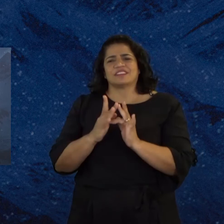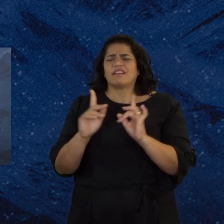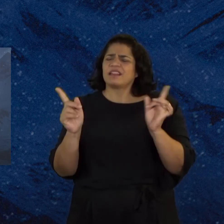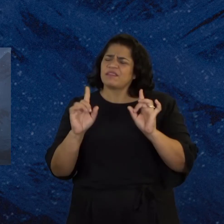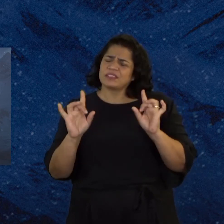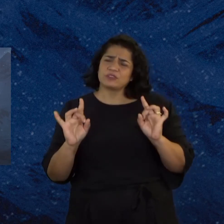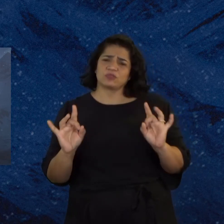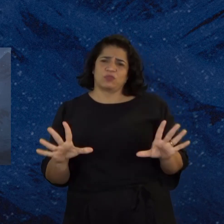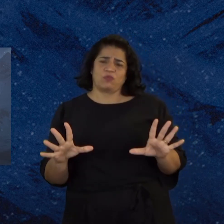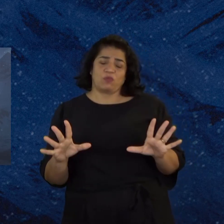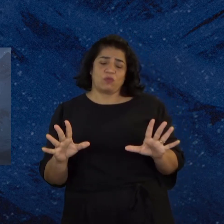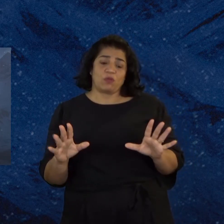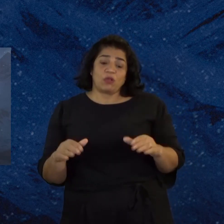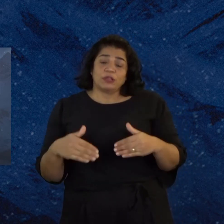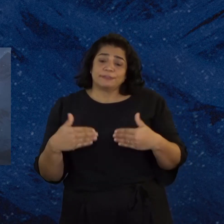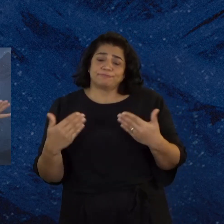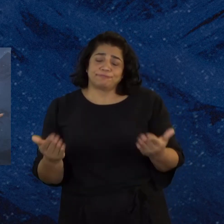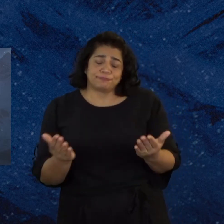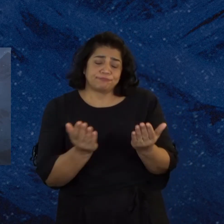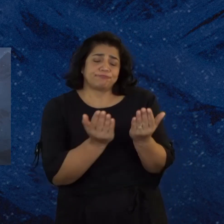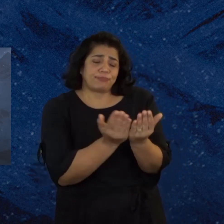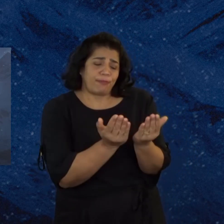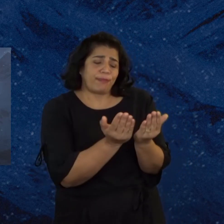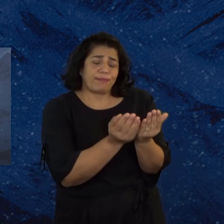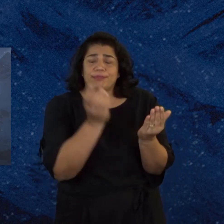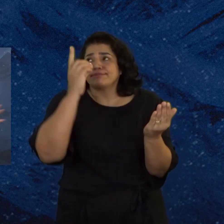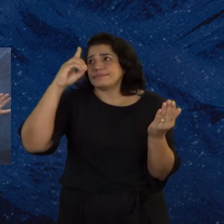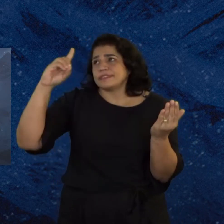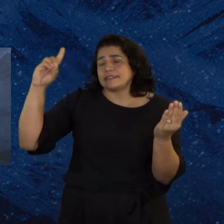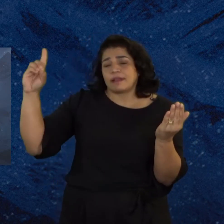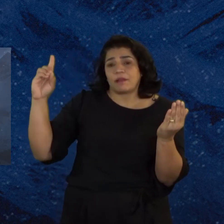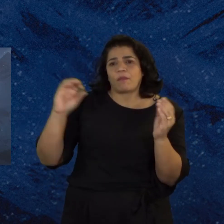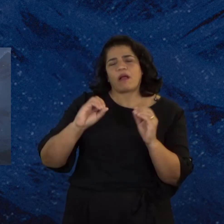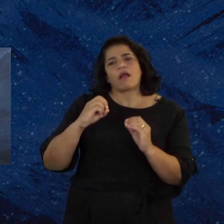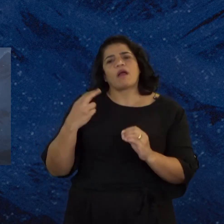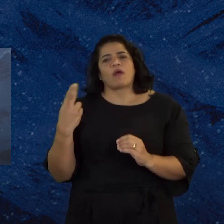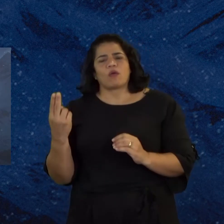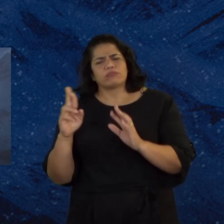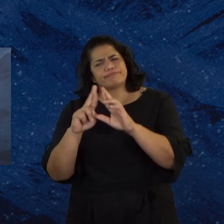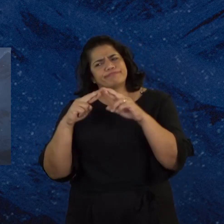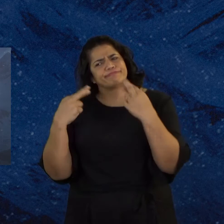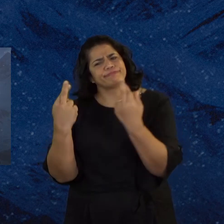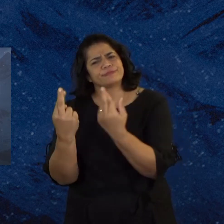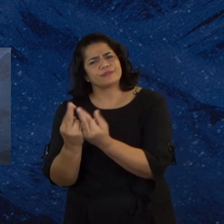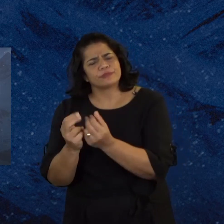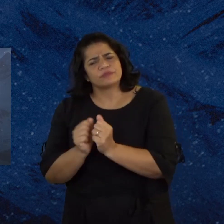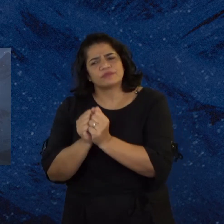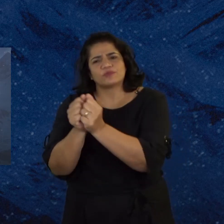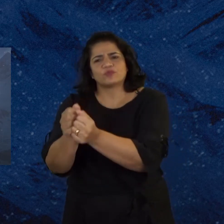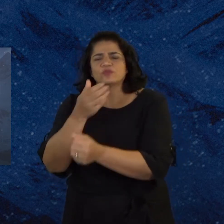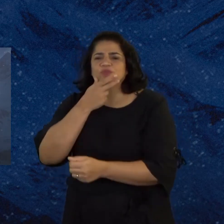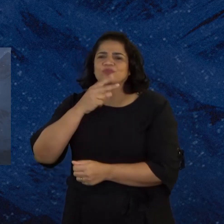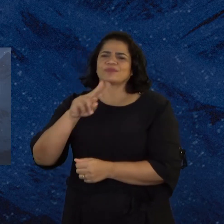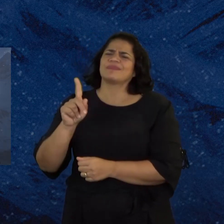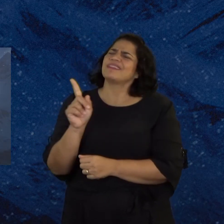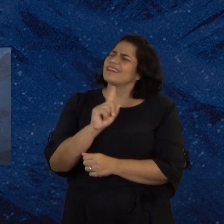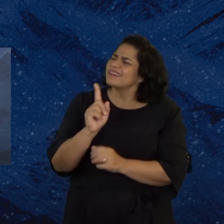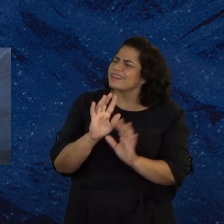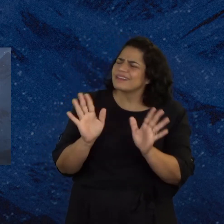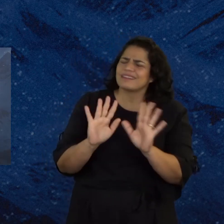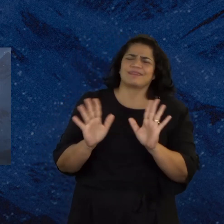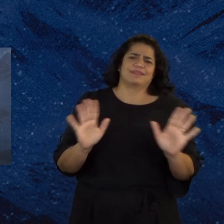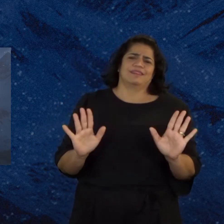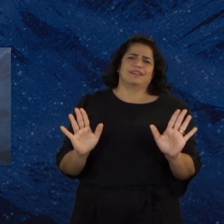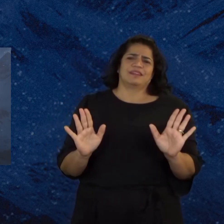louvor e reuniões, né? Quando a gente tiver a oportunidade de voltar para reuniões presenciais ou reuniões da igreja virtuais. Né? Não,